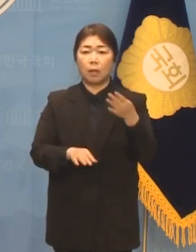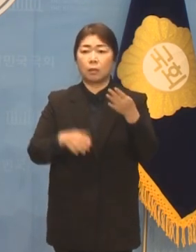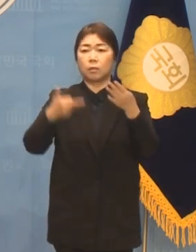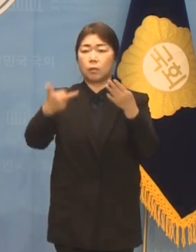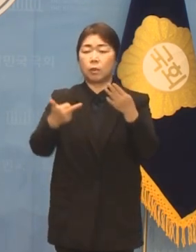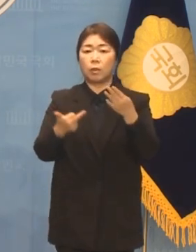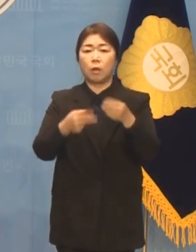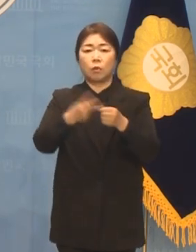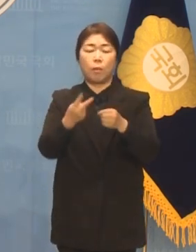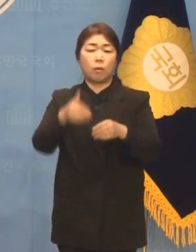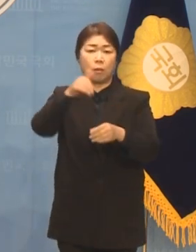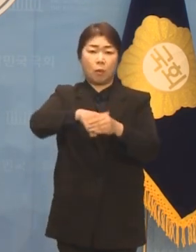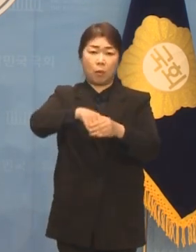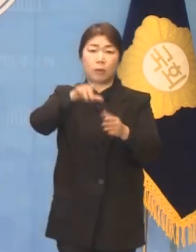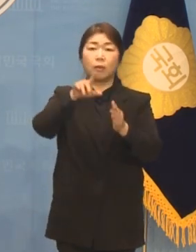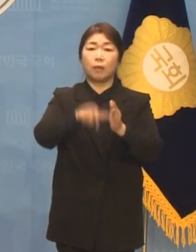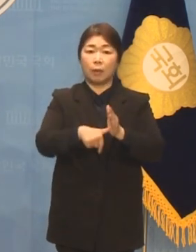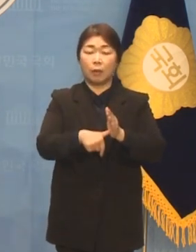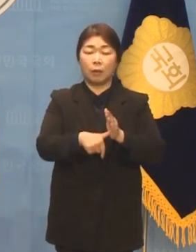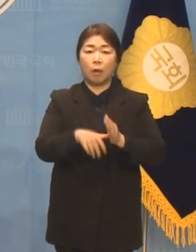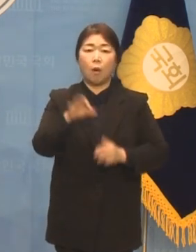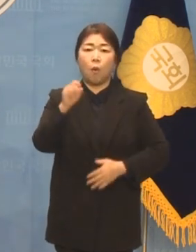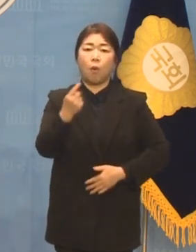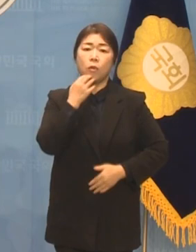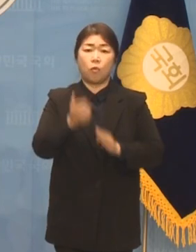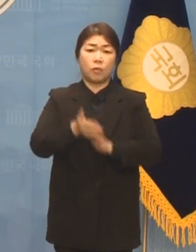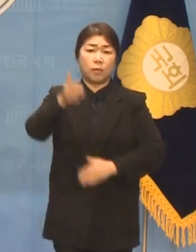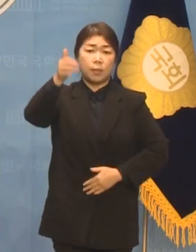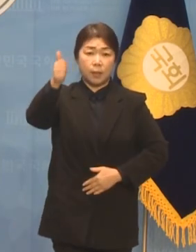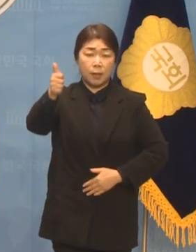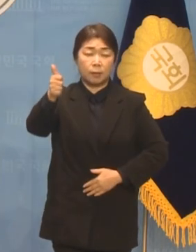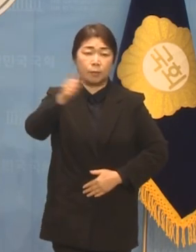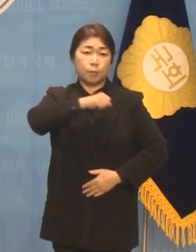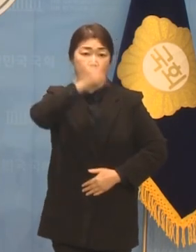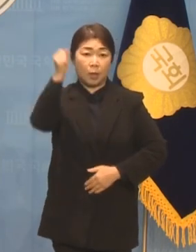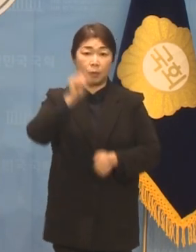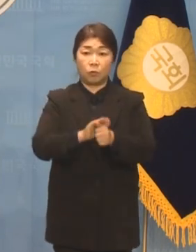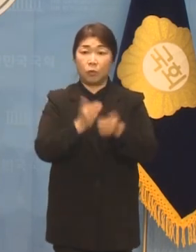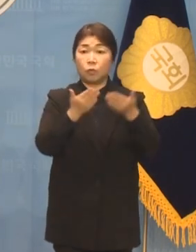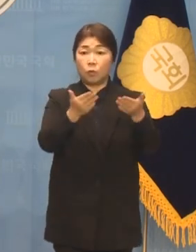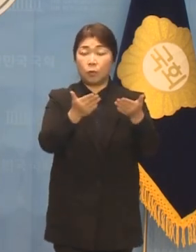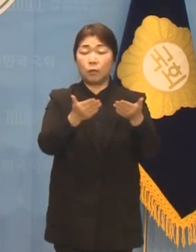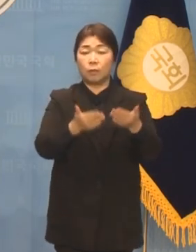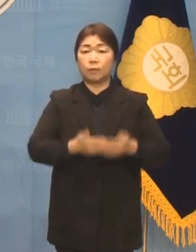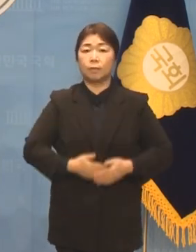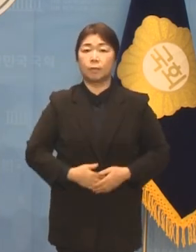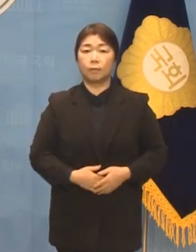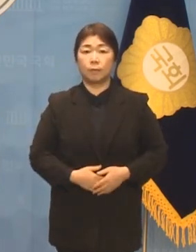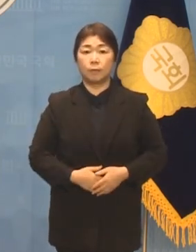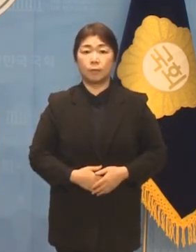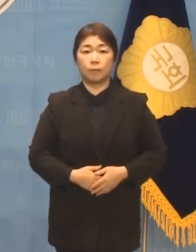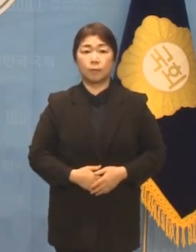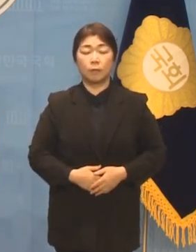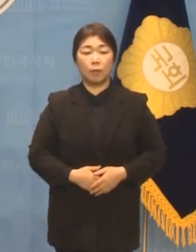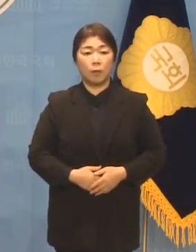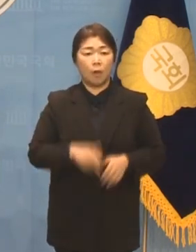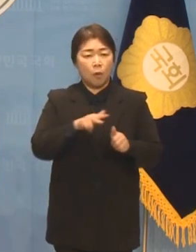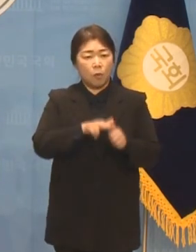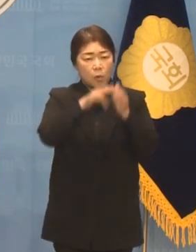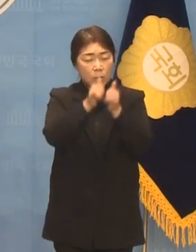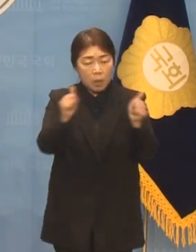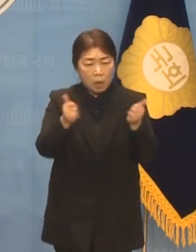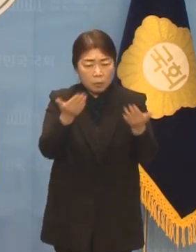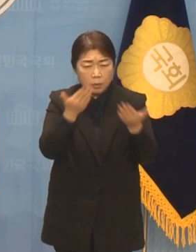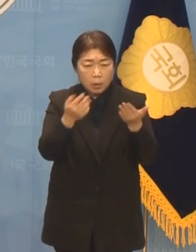보궐선거에서 압도적 차이로 오세훈 서울시장을 당선시켜 주었습니다. 여러 후보를 뽑다